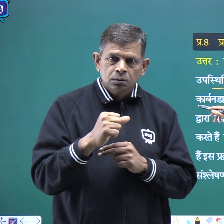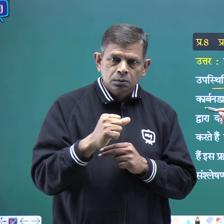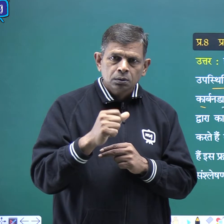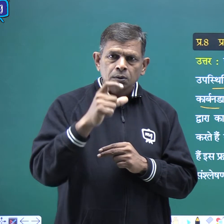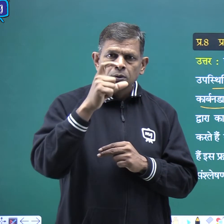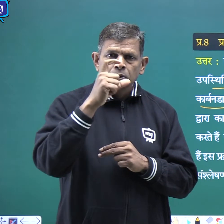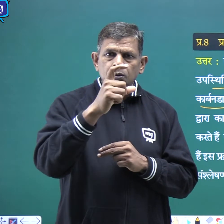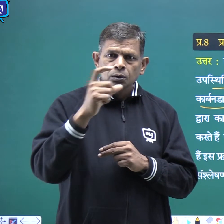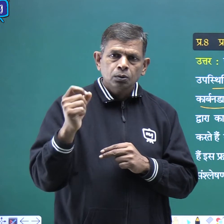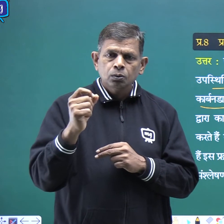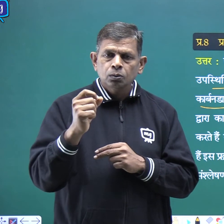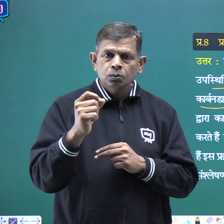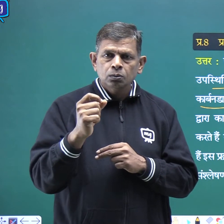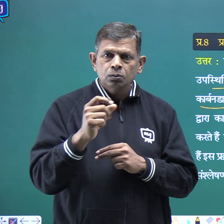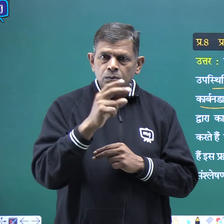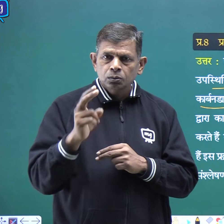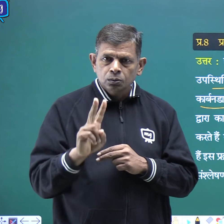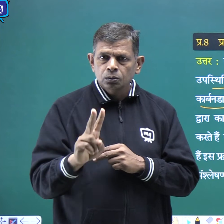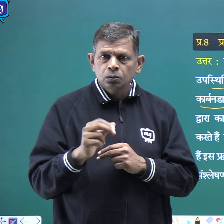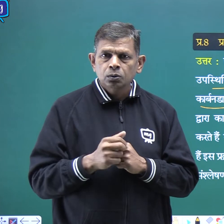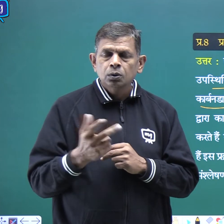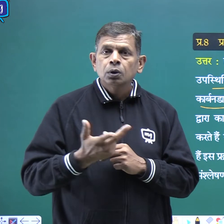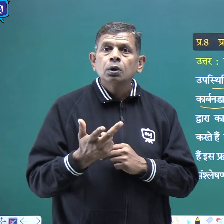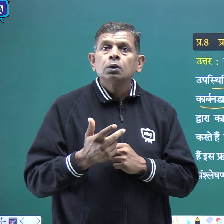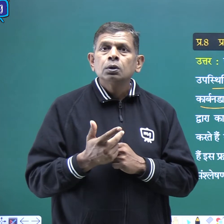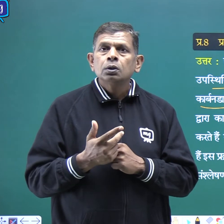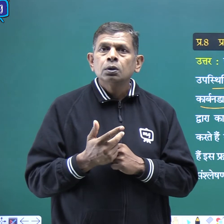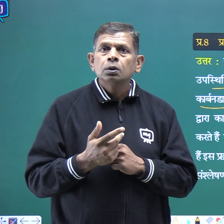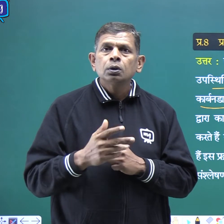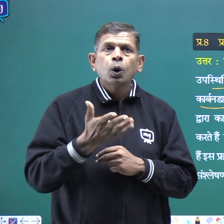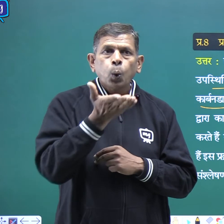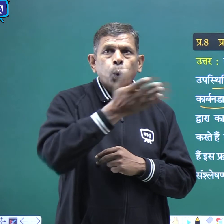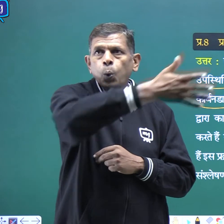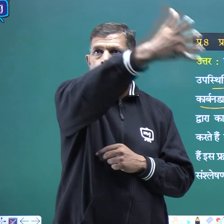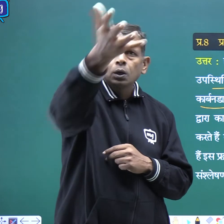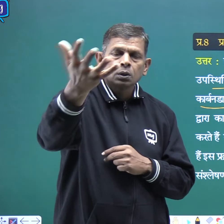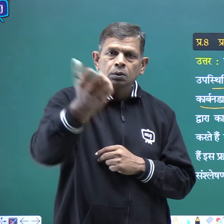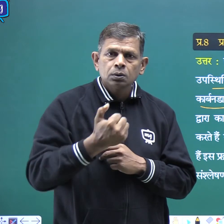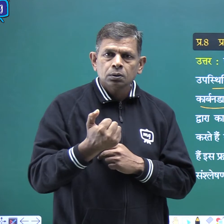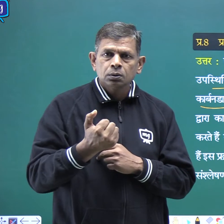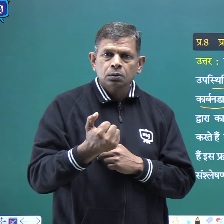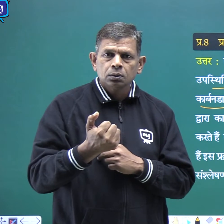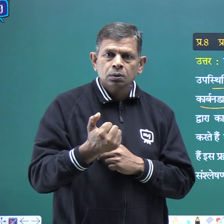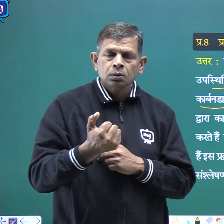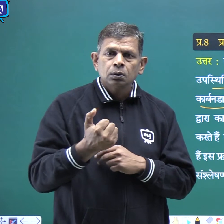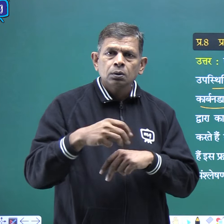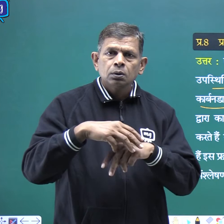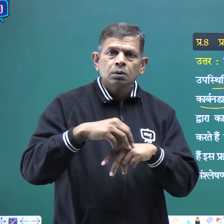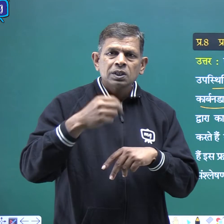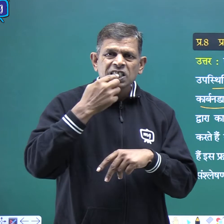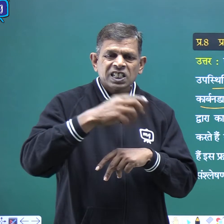कार्बन डाइऑक्साइड ये कहाँ से लेते हैं? वायु से। खनिज